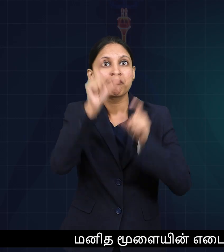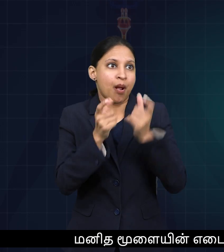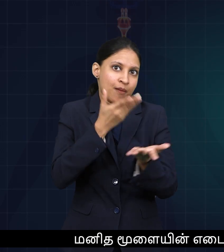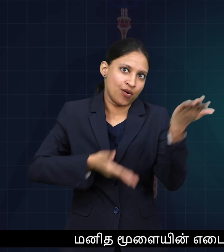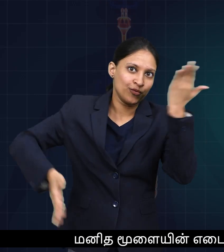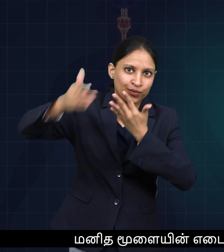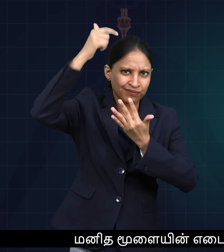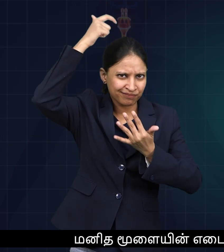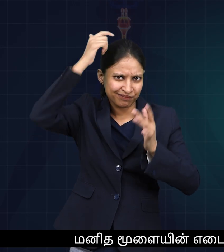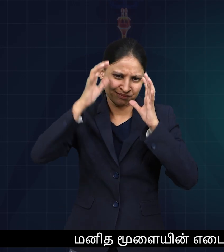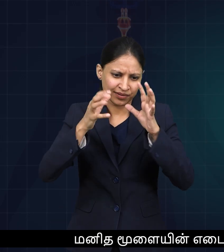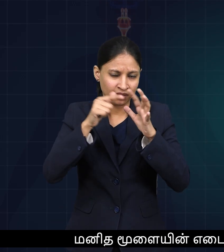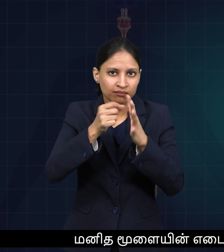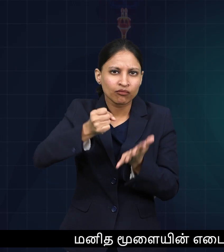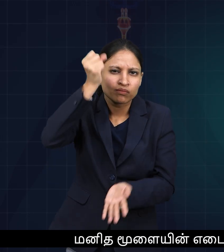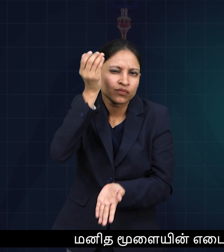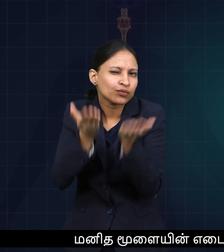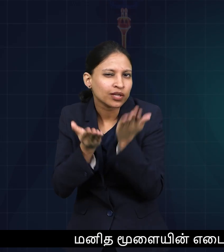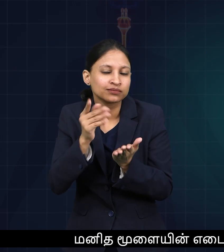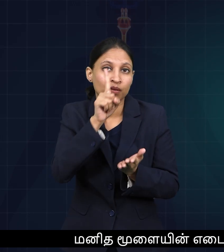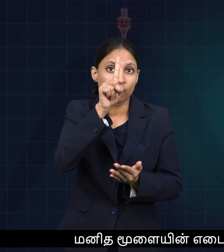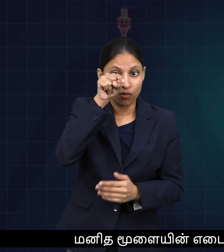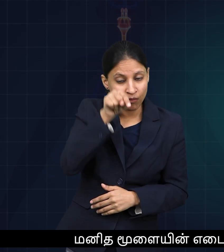மனித மூளையின் எடை சுமார்